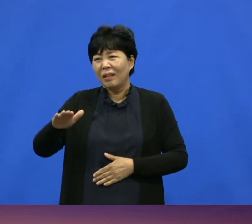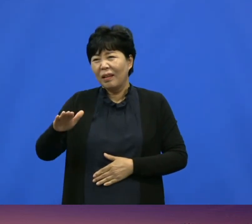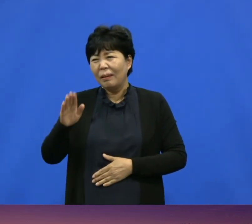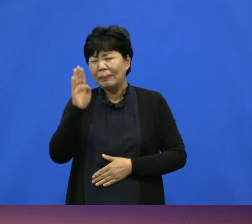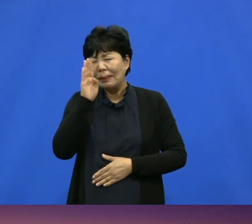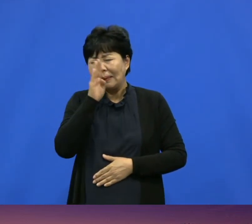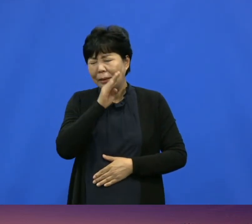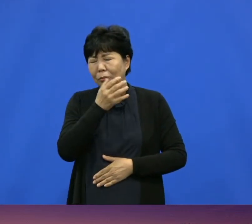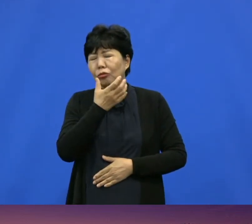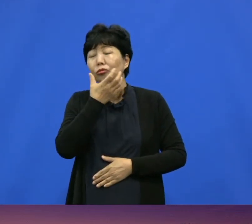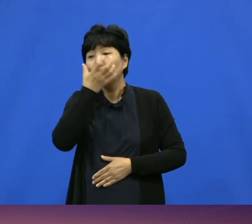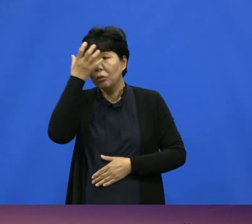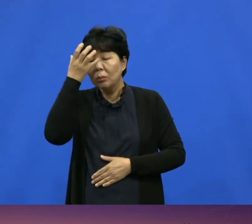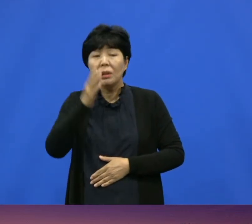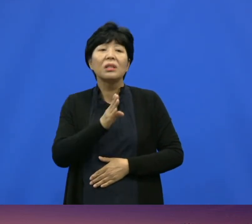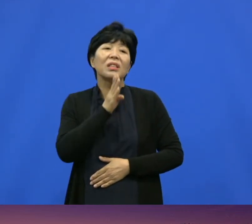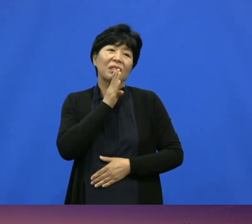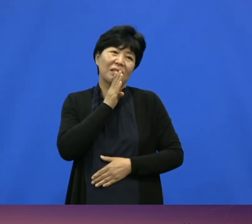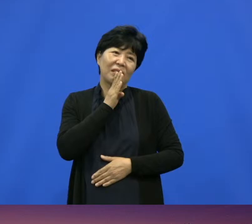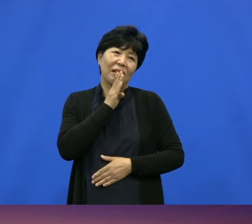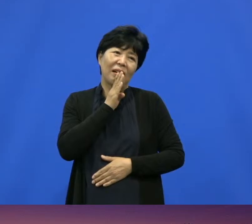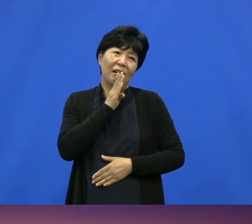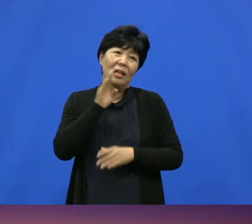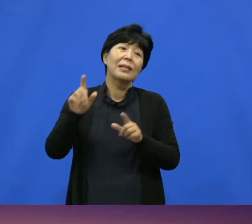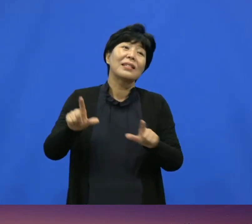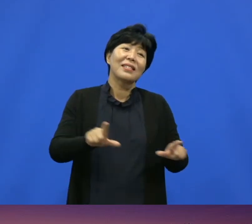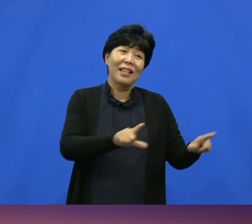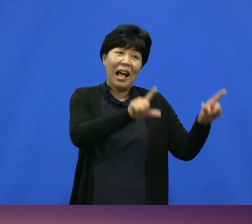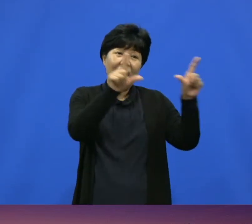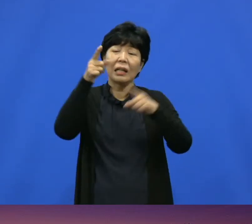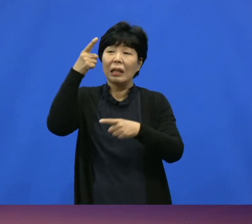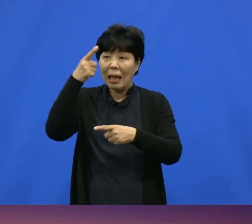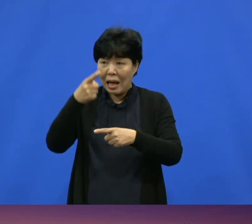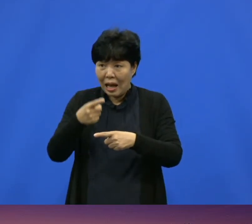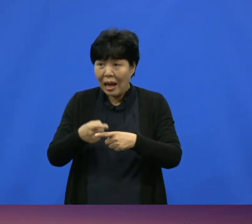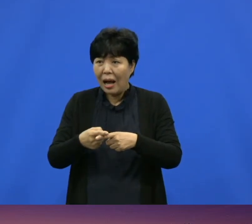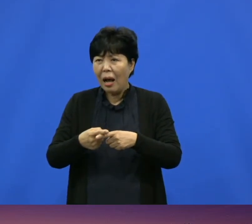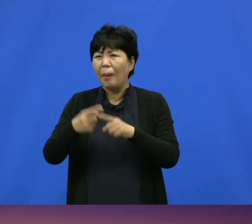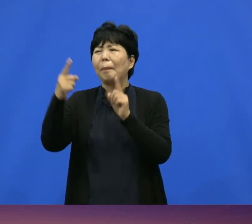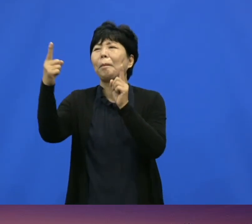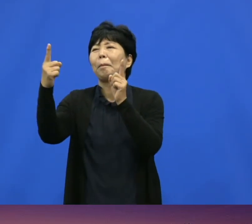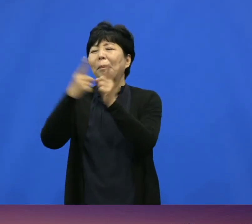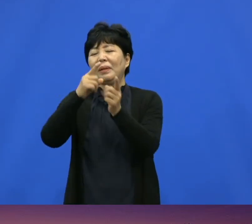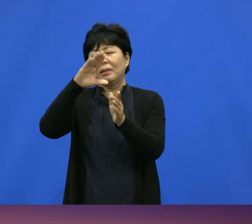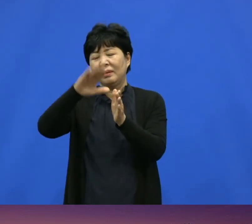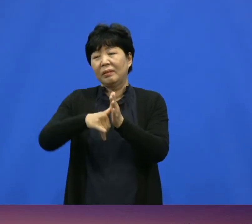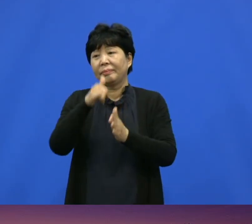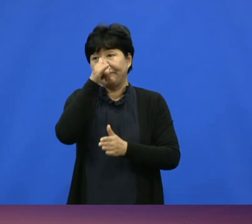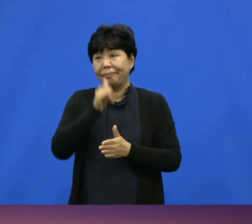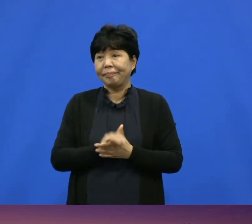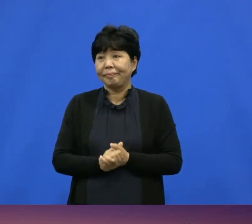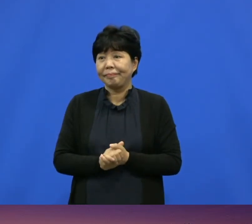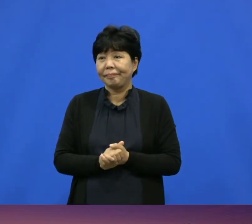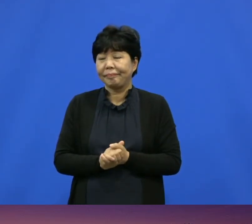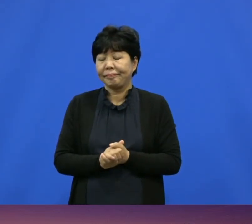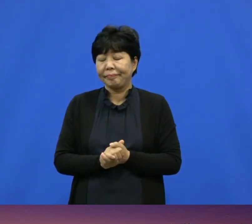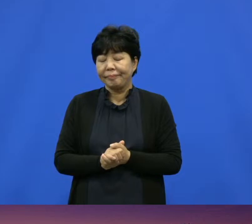사실은 현실이 되기도 해요. 끊임없는 추락, 인생의 시련을 맛보고